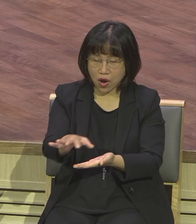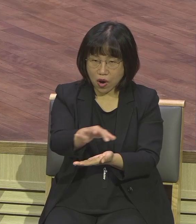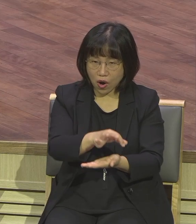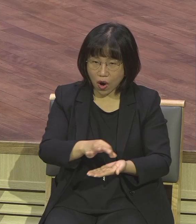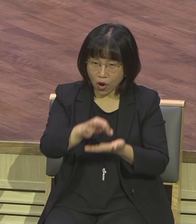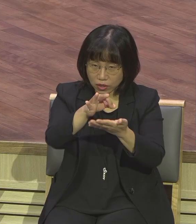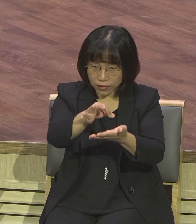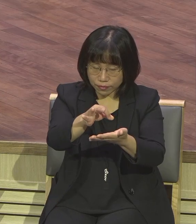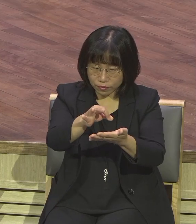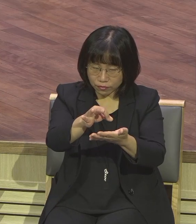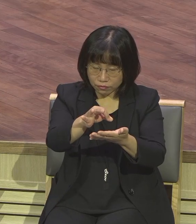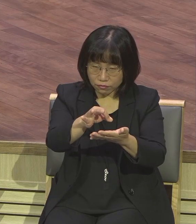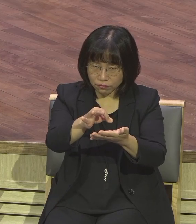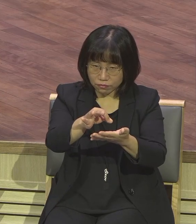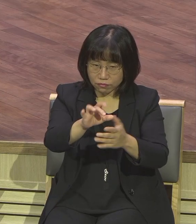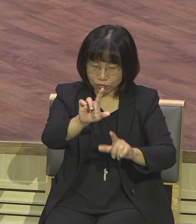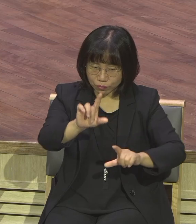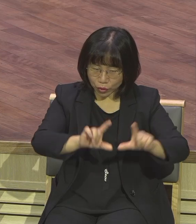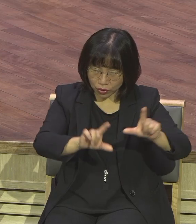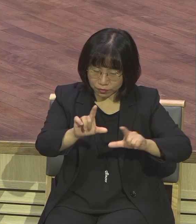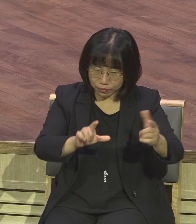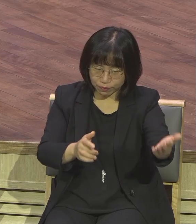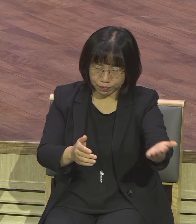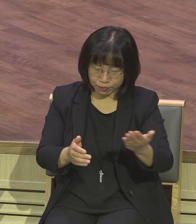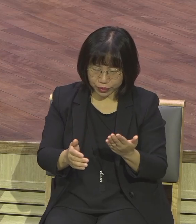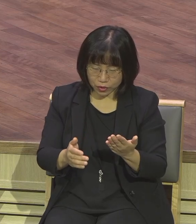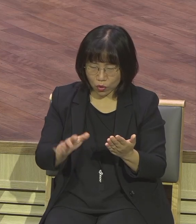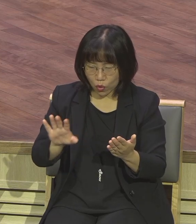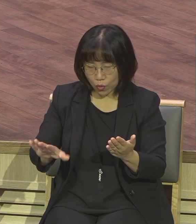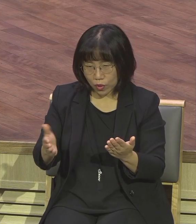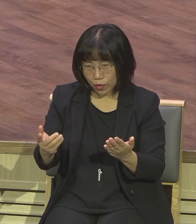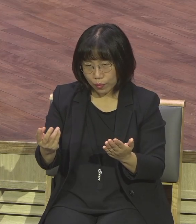그 상태 그 보고하고 보니까